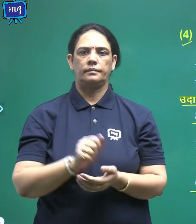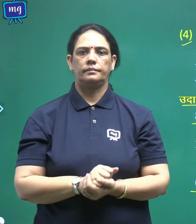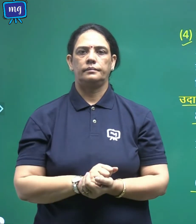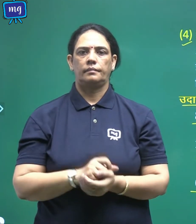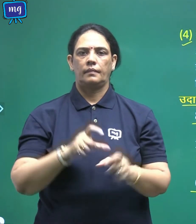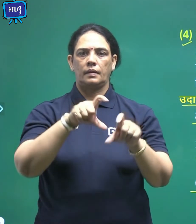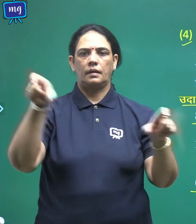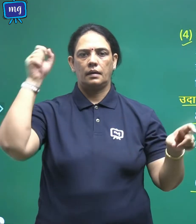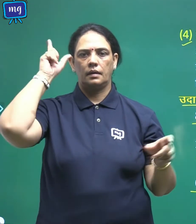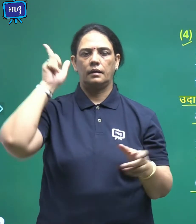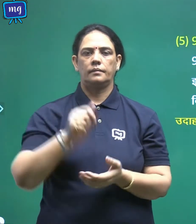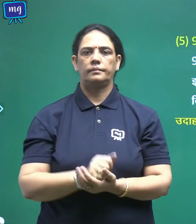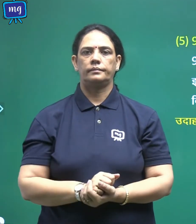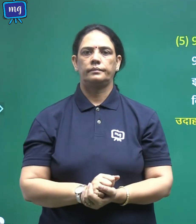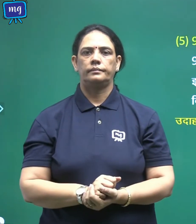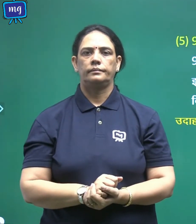समझ आ गया।